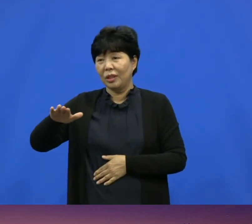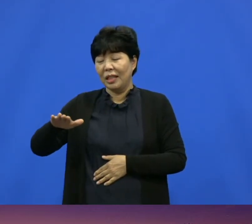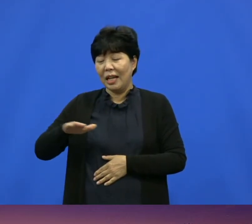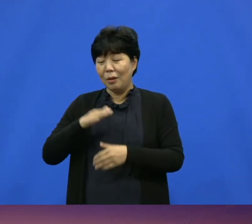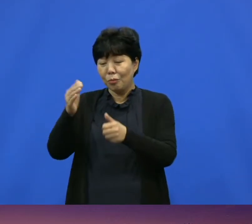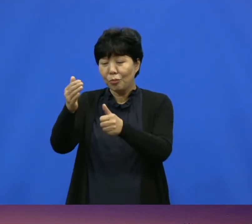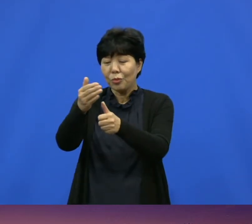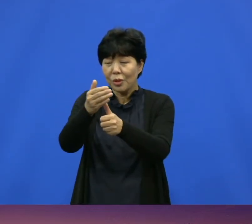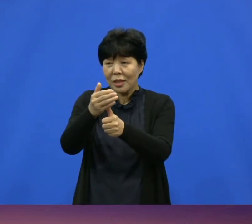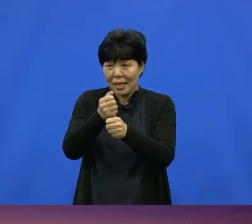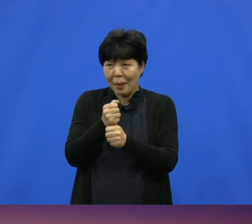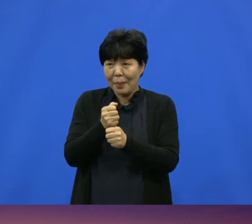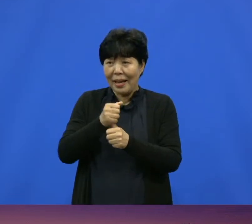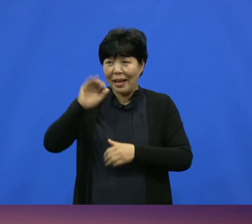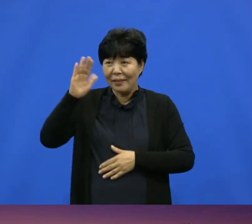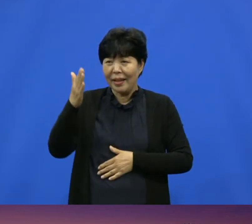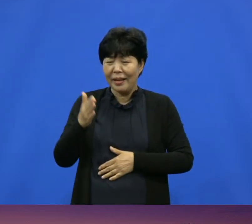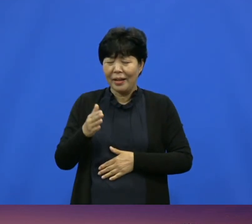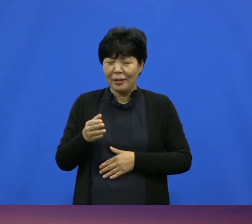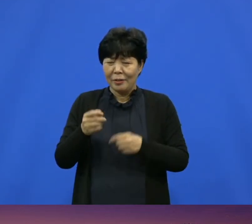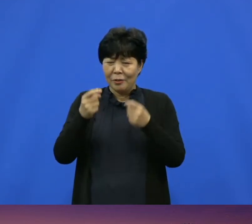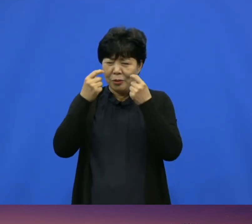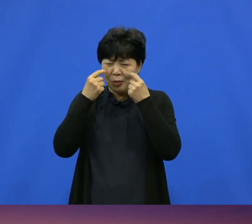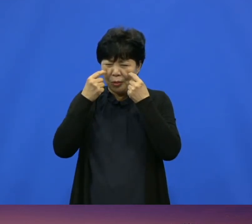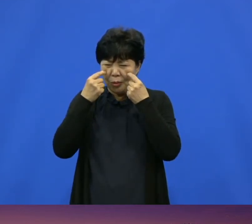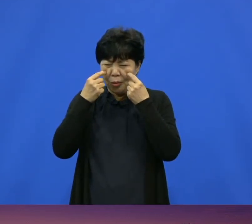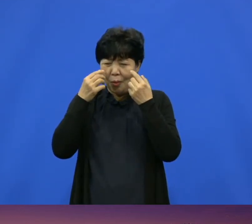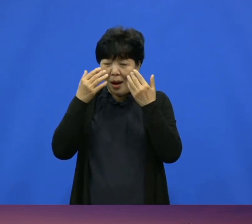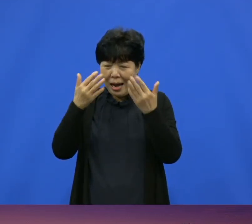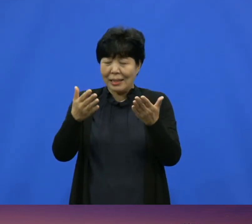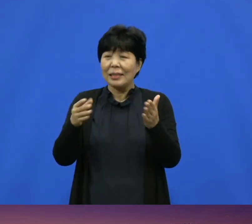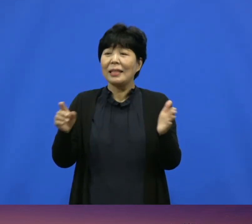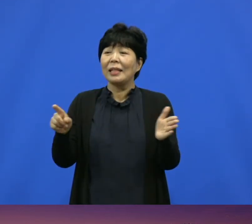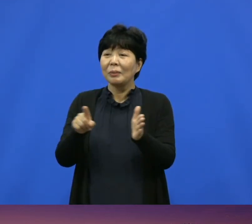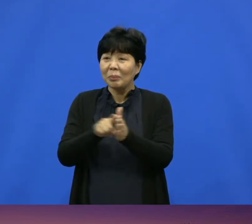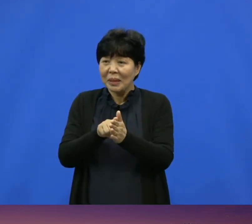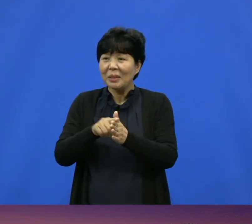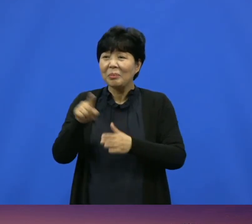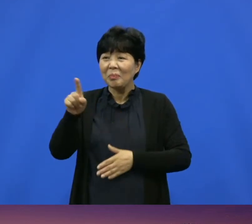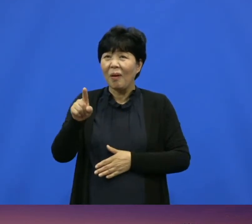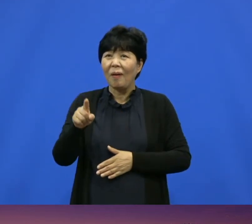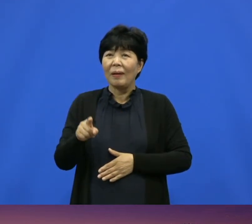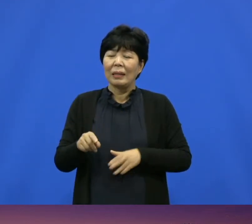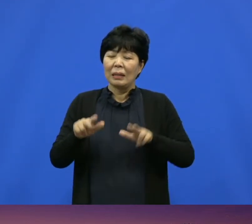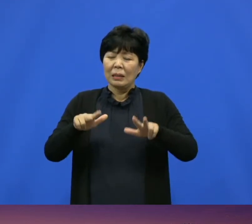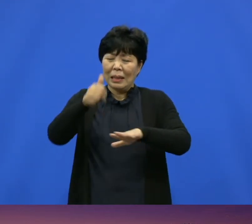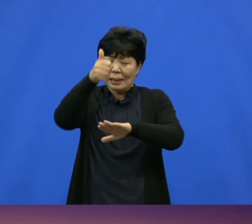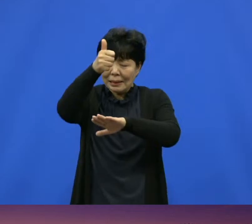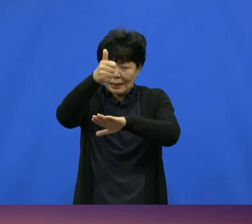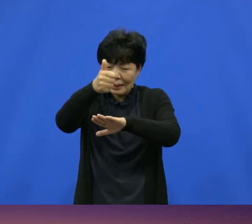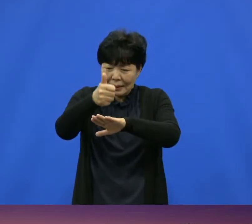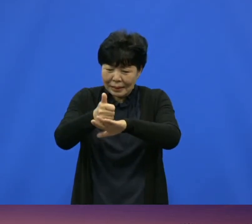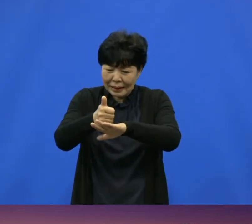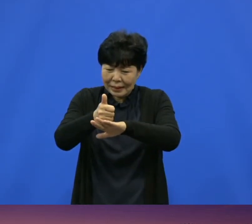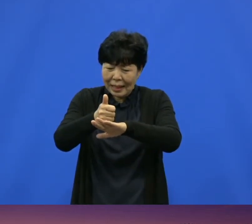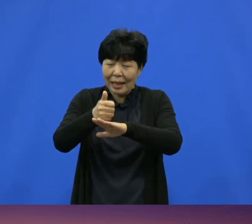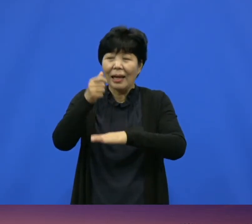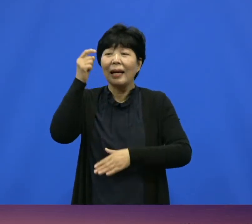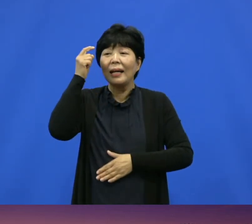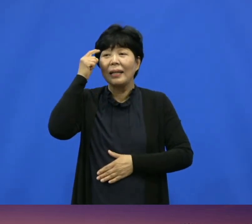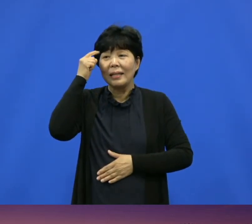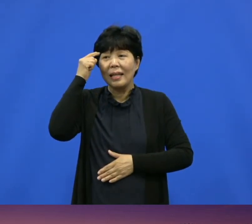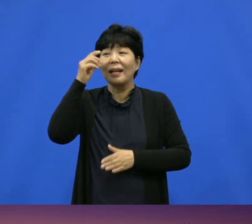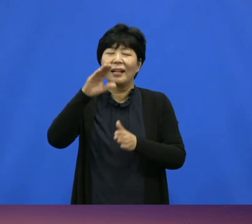붙들어야 될 확신입니다. 우리가 놓치지 말아야 할 거예요. 아주 넘어지지 않는다는 거예요. 끝이라고 할지 모르지만 끝이 아니다. 아, 끝이구나.